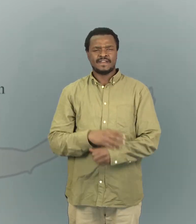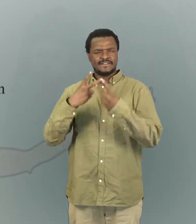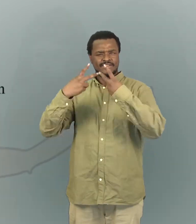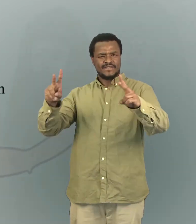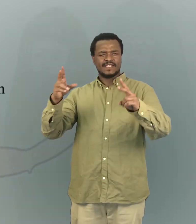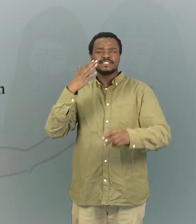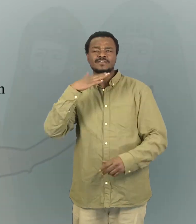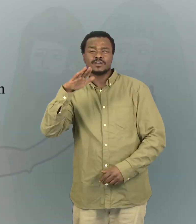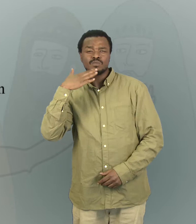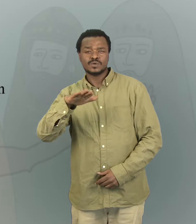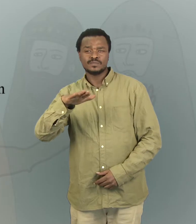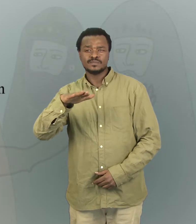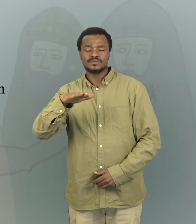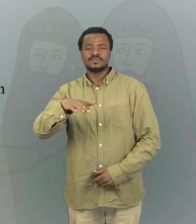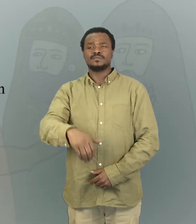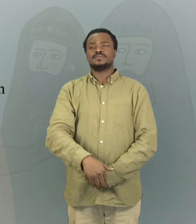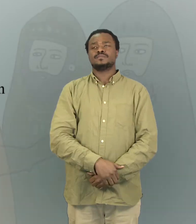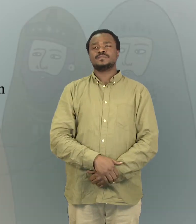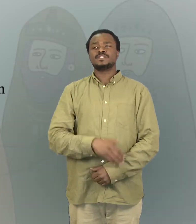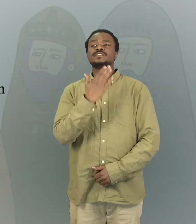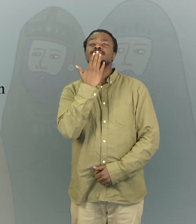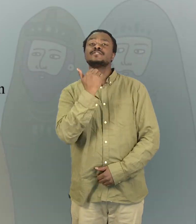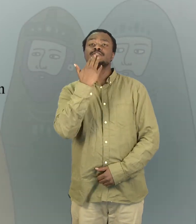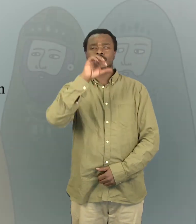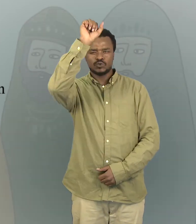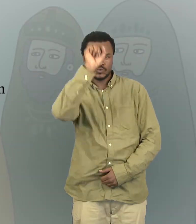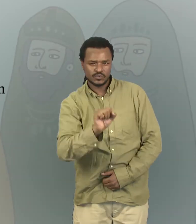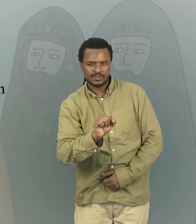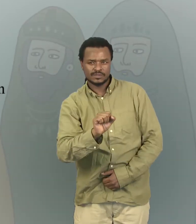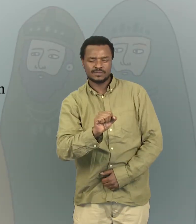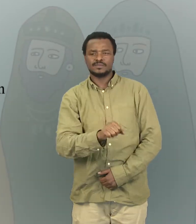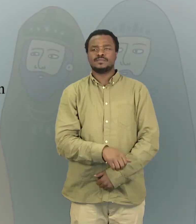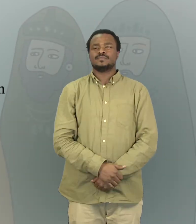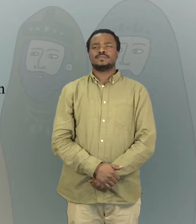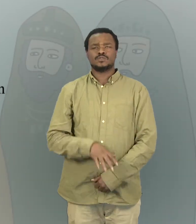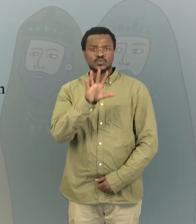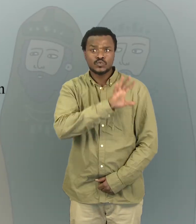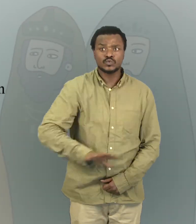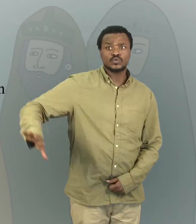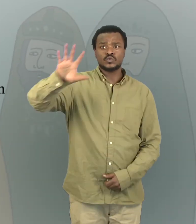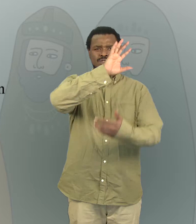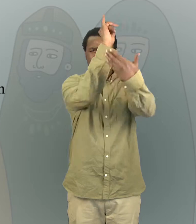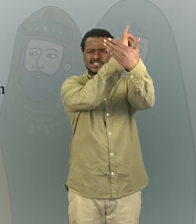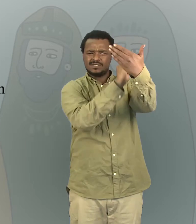alors les habitants de jérusalem de toute la judée et de toute la région du jourdain